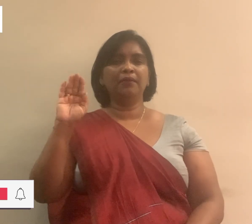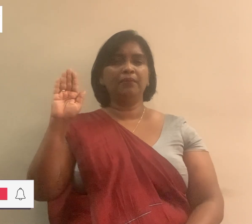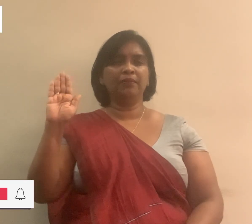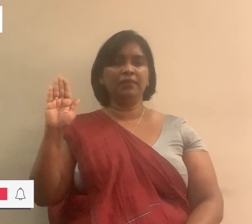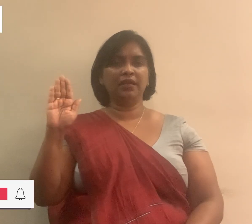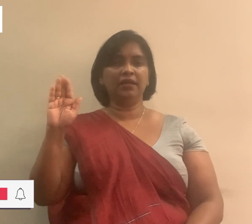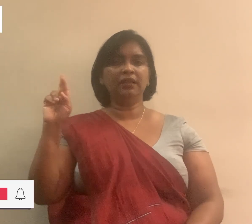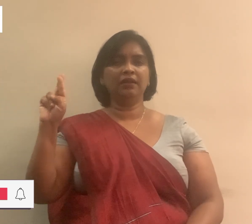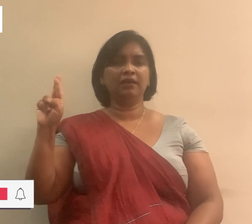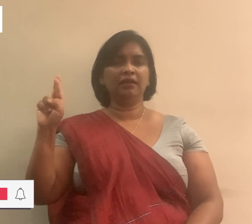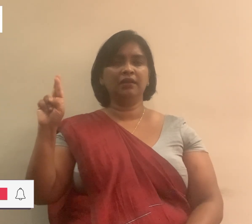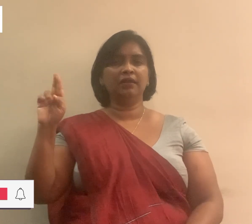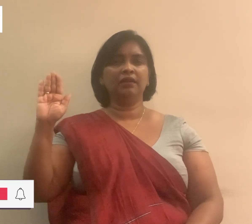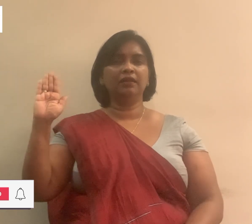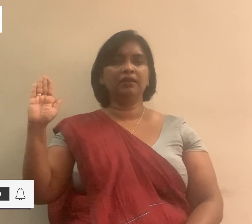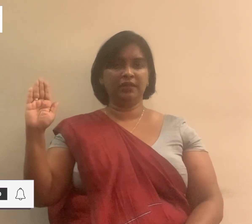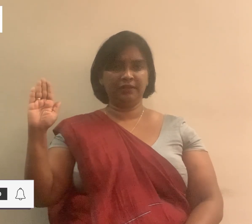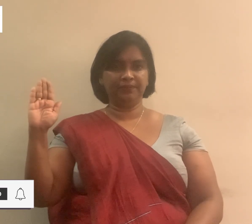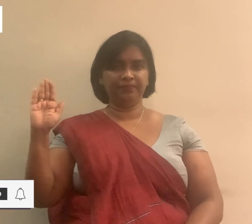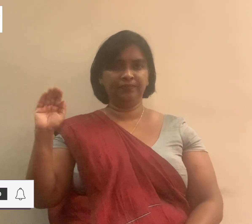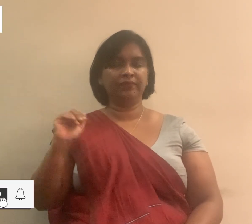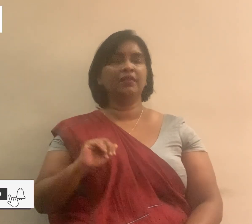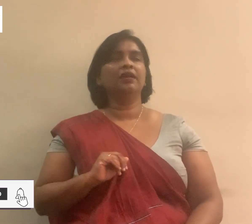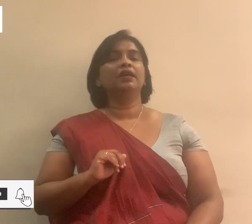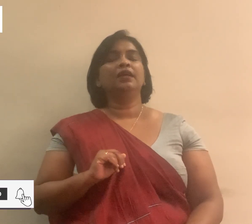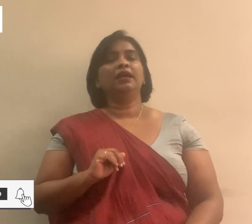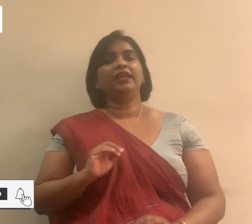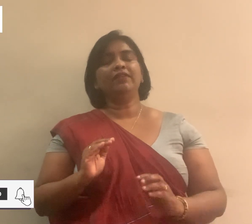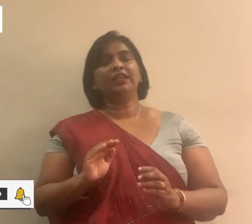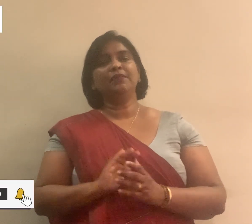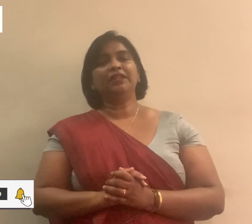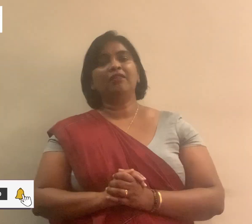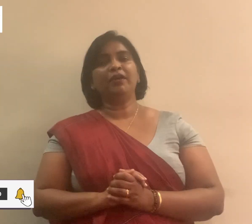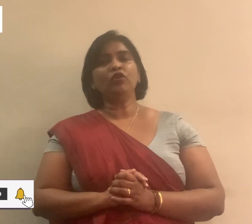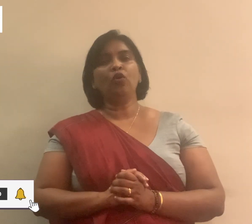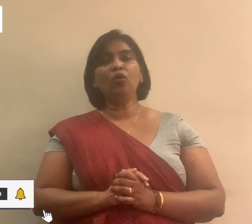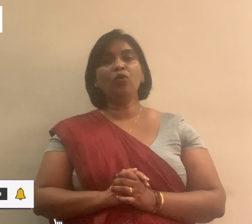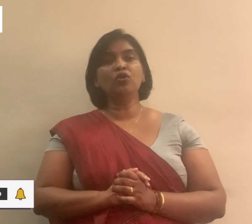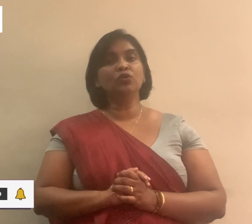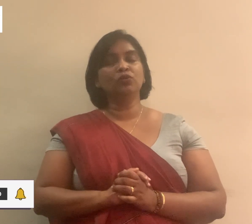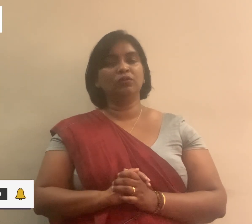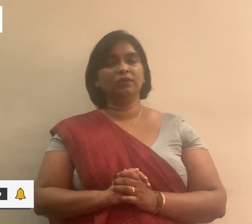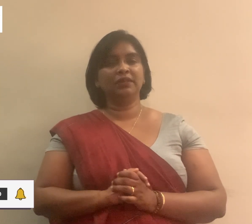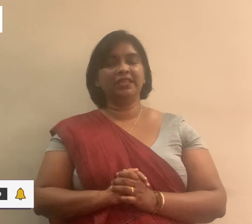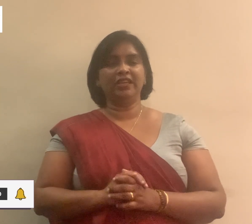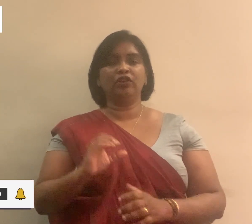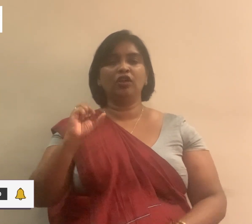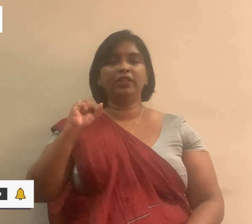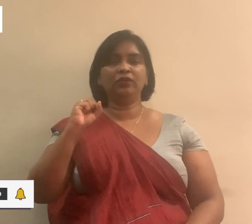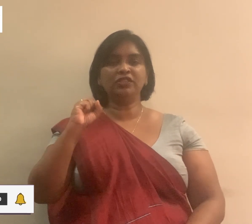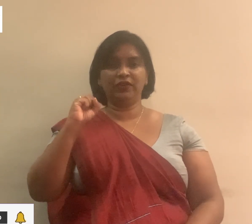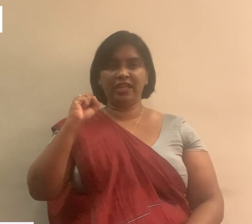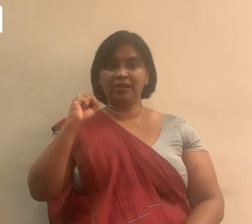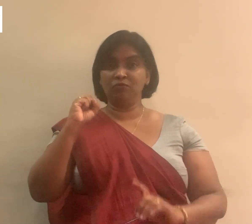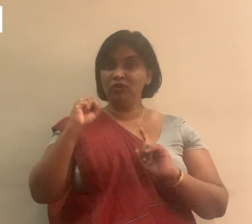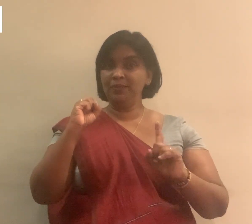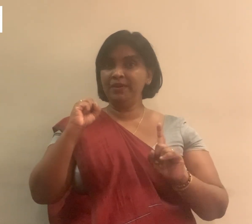ම ර. ඒ වගේම තමයි ඕලු කියන්නේ. එතකොට ස්වරයක් මුලින්ම එන්නේ